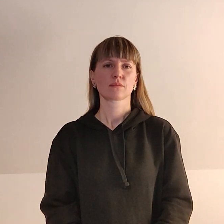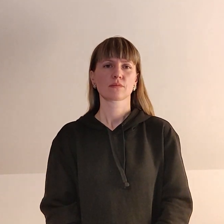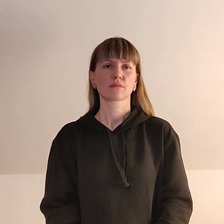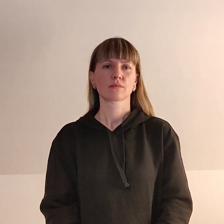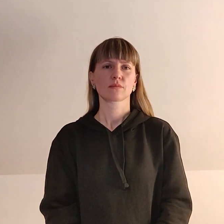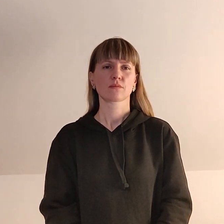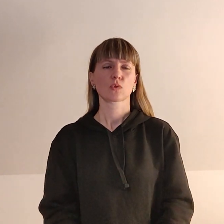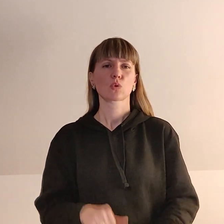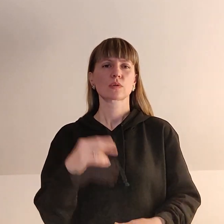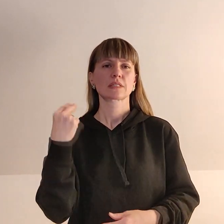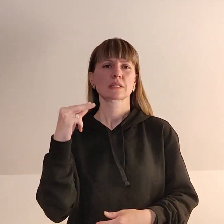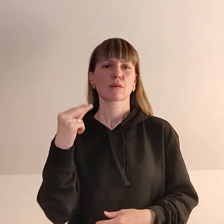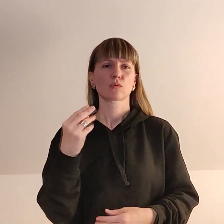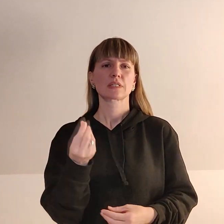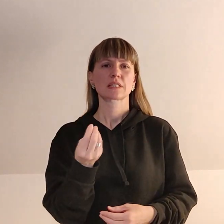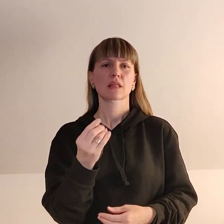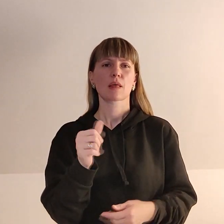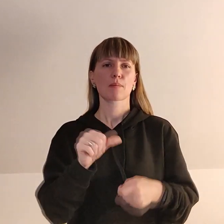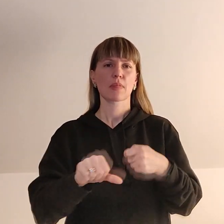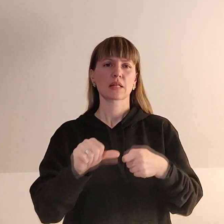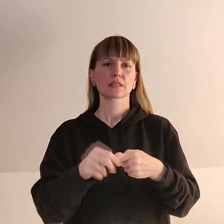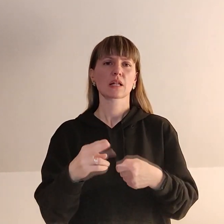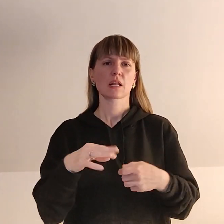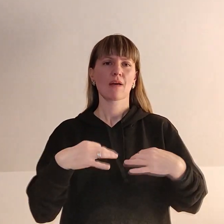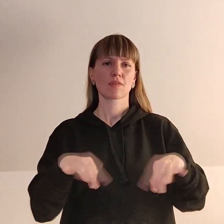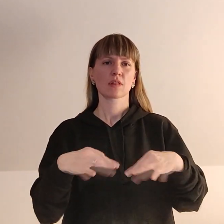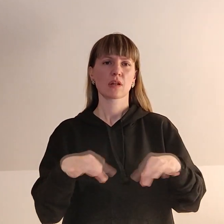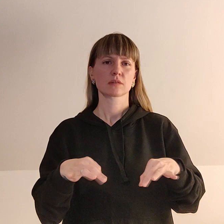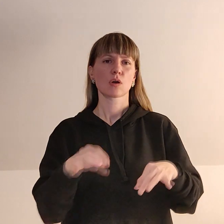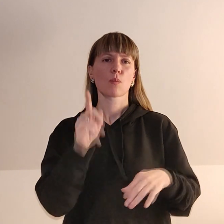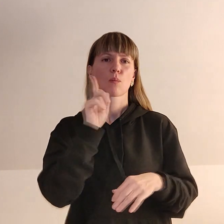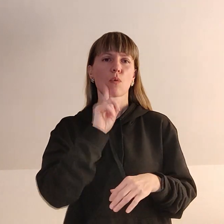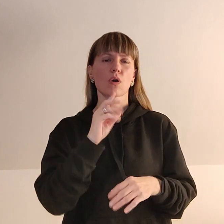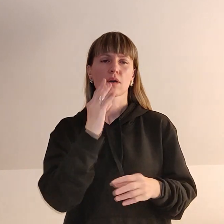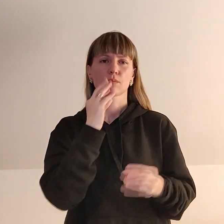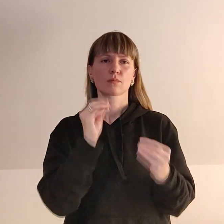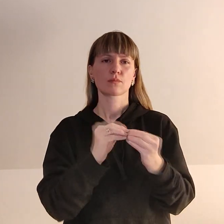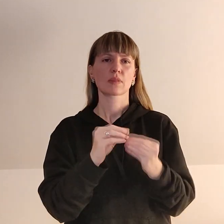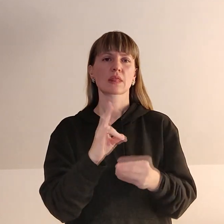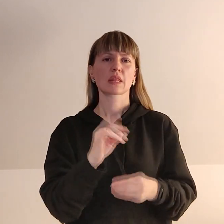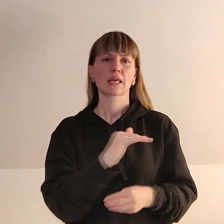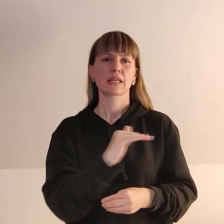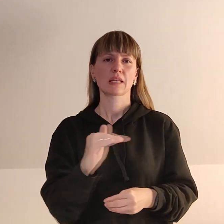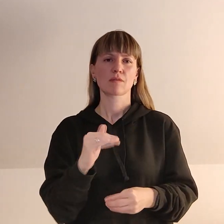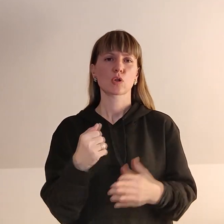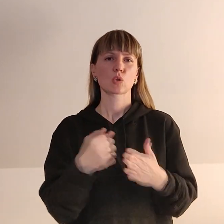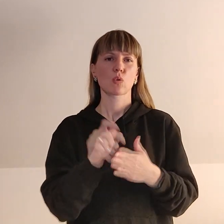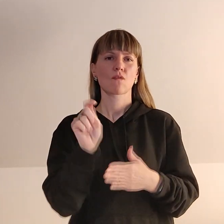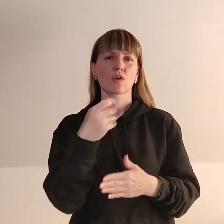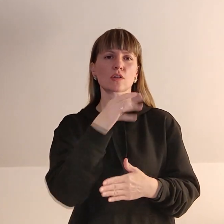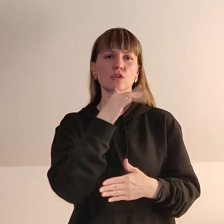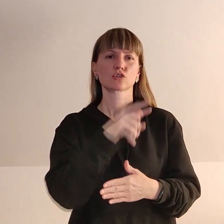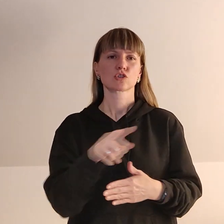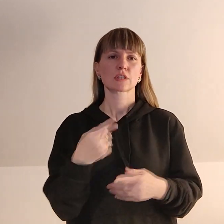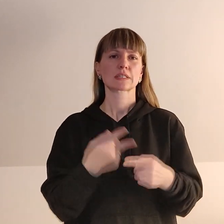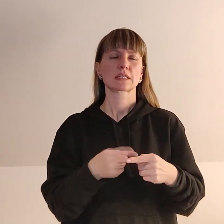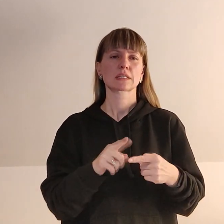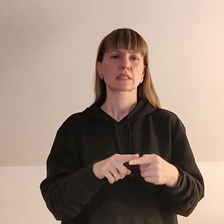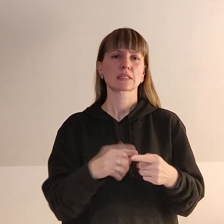У Запоріжжі ціни на бензин для автотранспорту поки залишились на рівні довоєнного часу. Заправні станції працюють